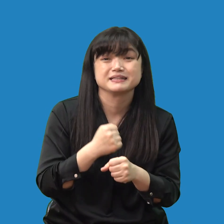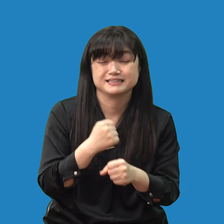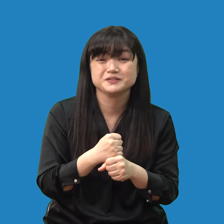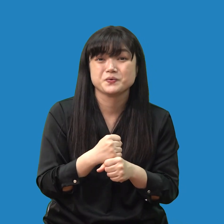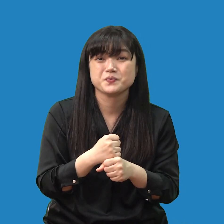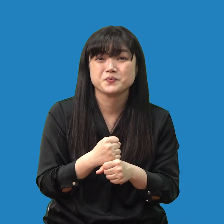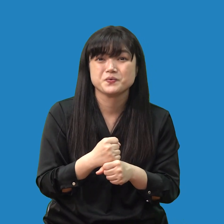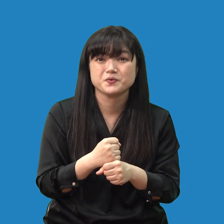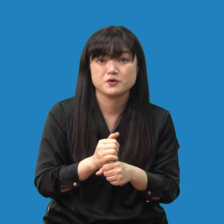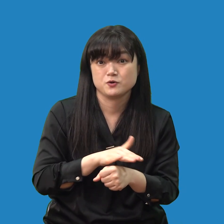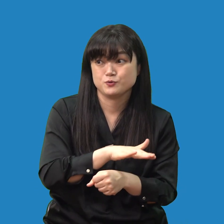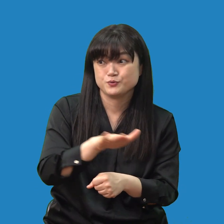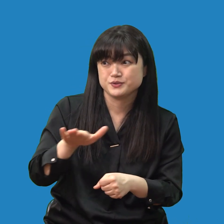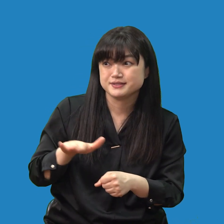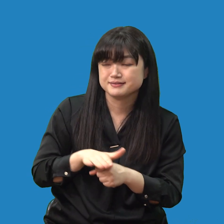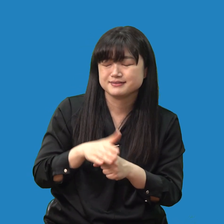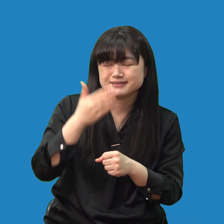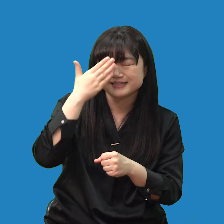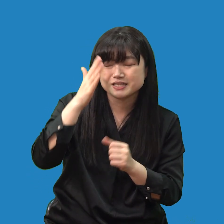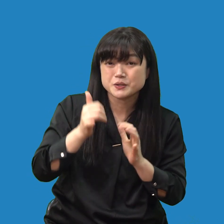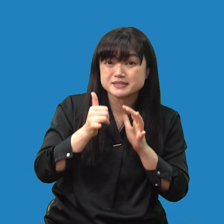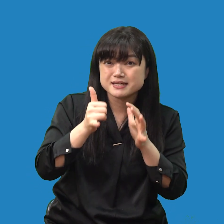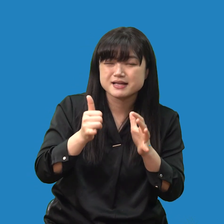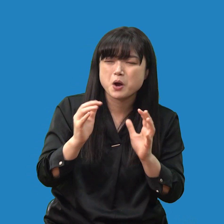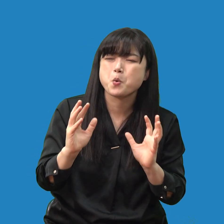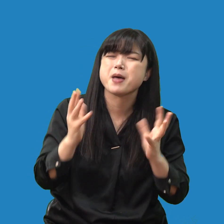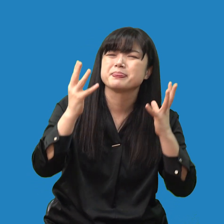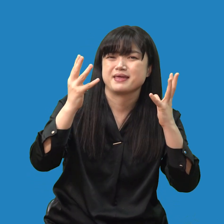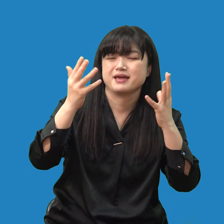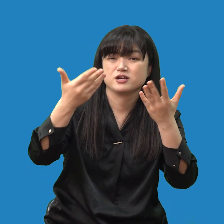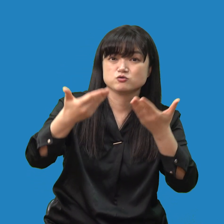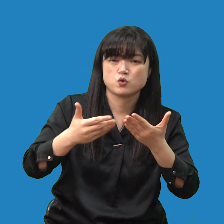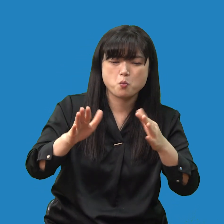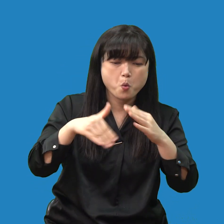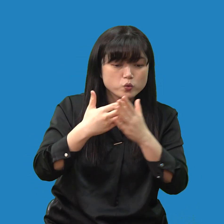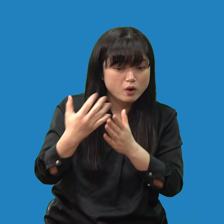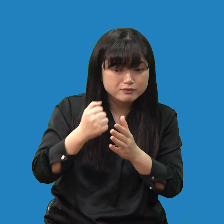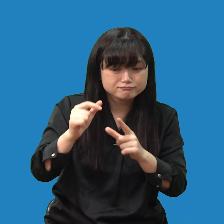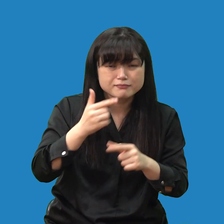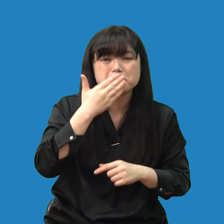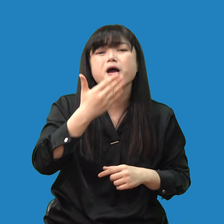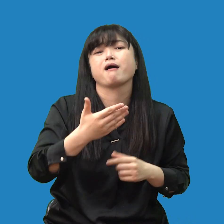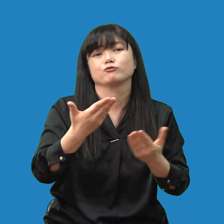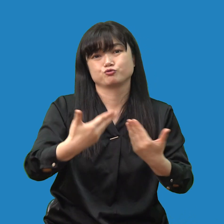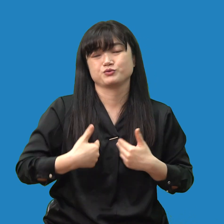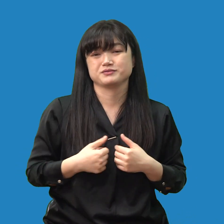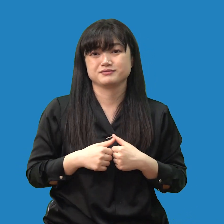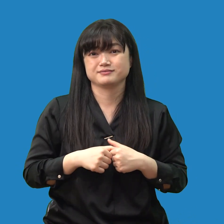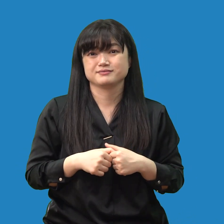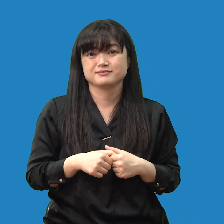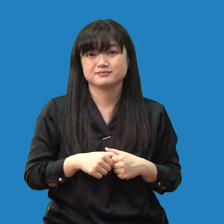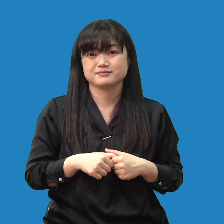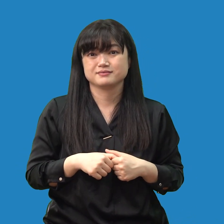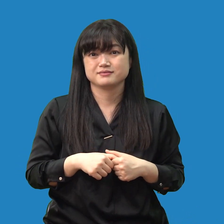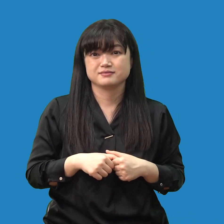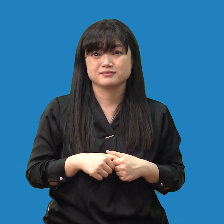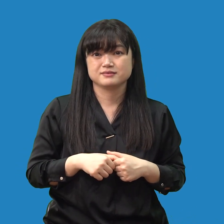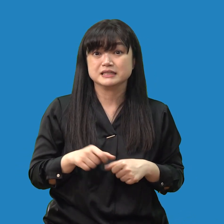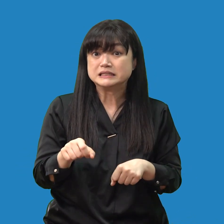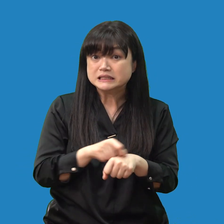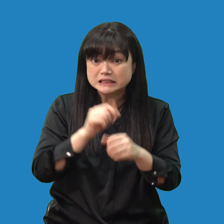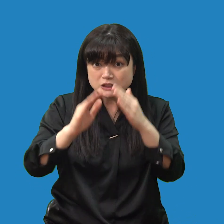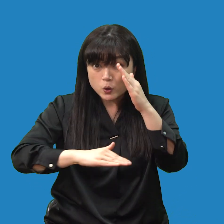창조하시고 우리들을 그 낯선 세상에 환대하셔서 모든 걸 누리게 하셨기 때문입니다.